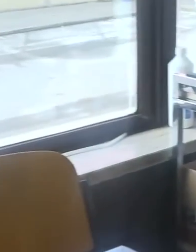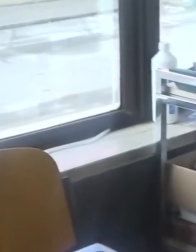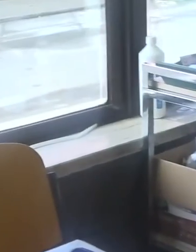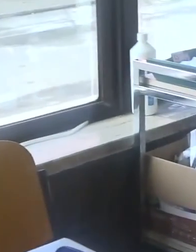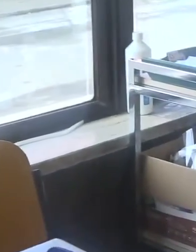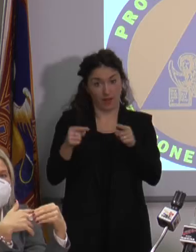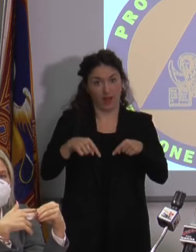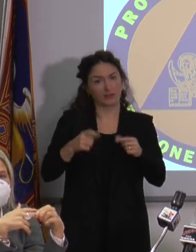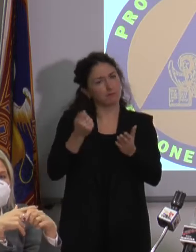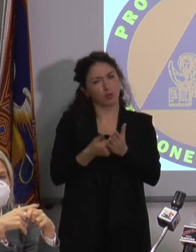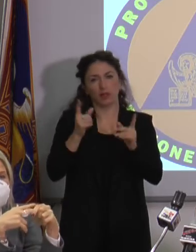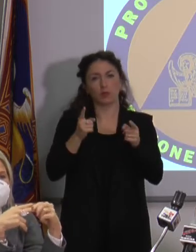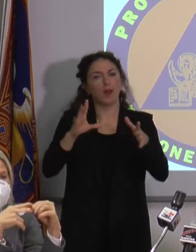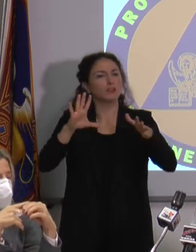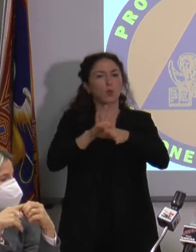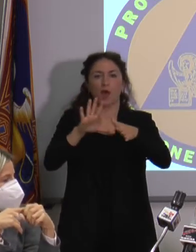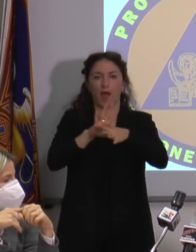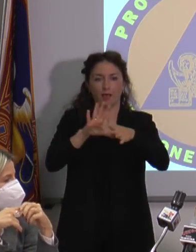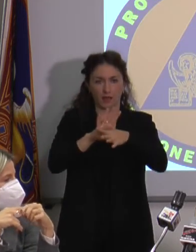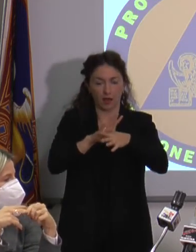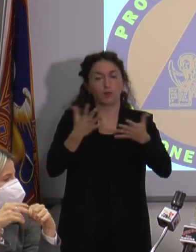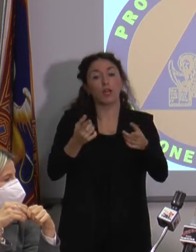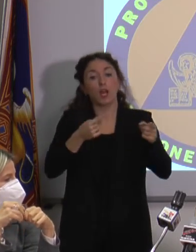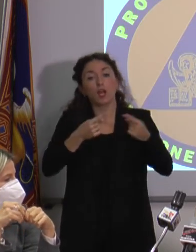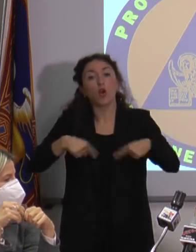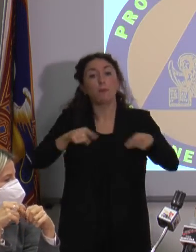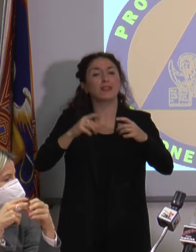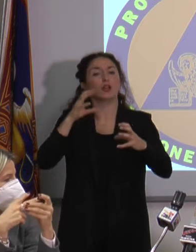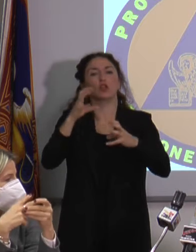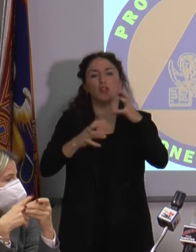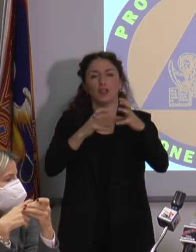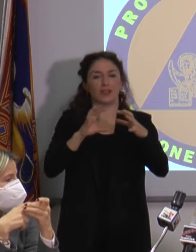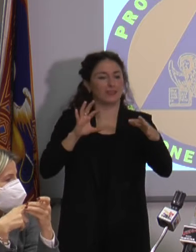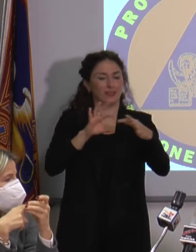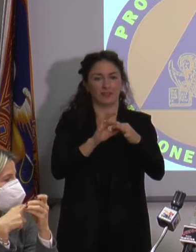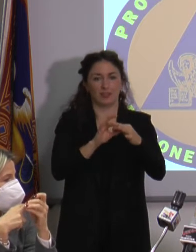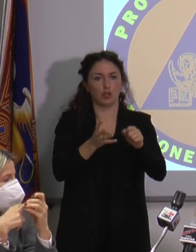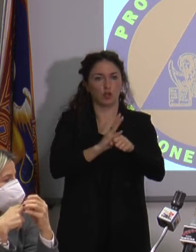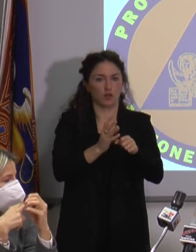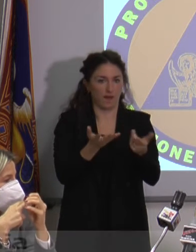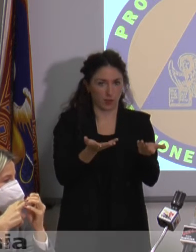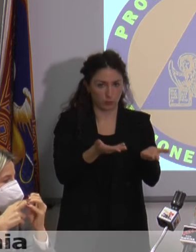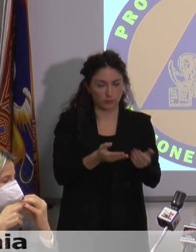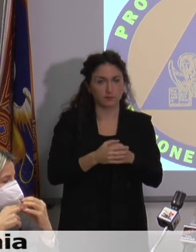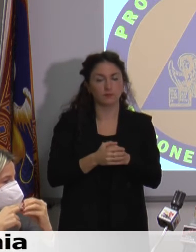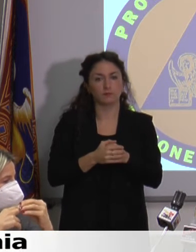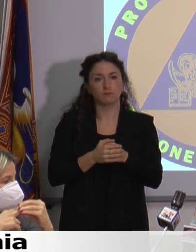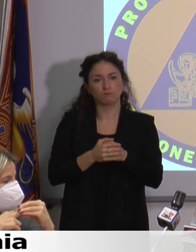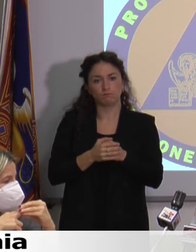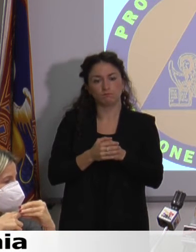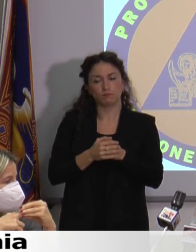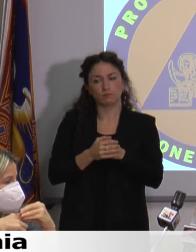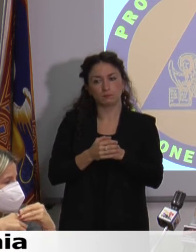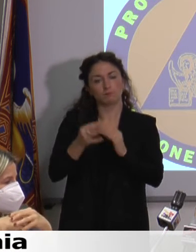squadra e quindi ci sarà un comitato di crisi per il coronavirus che farà sintesi assieme a noi delle misure